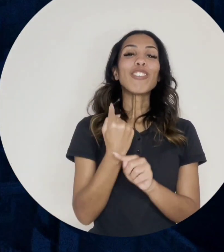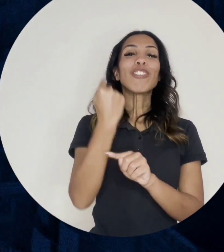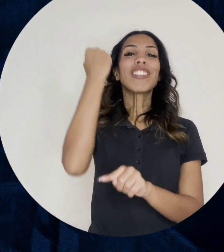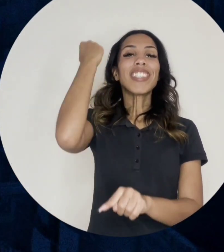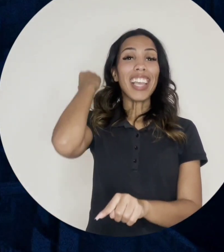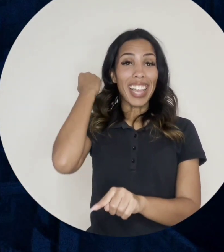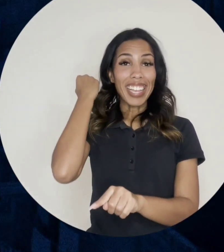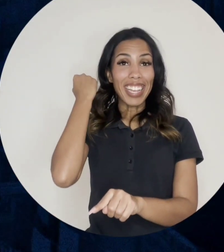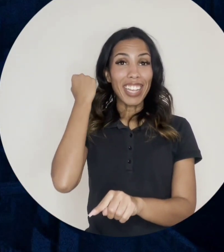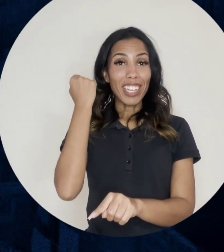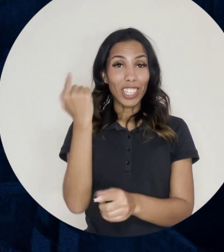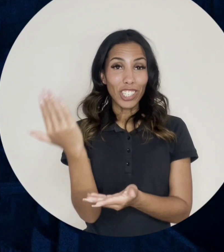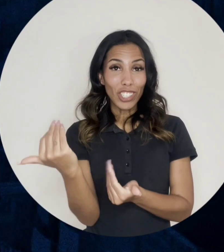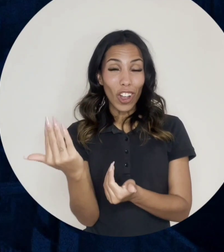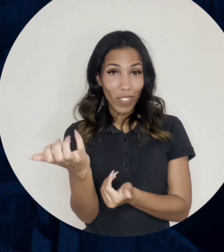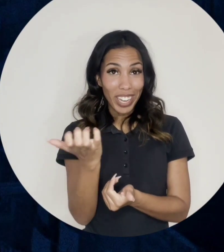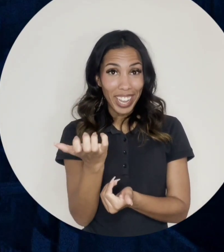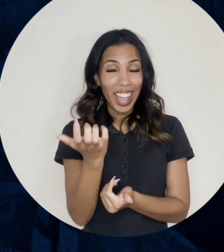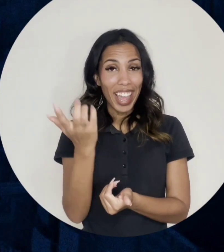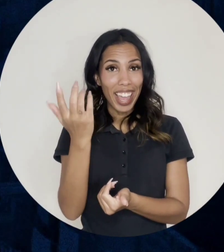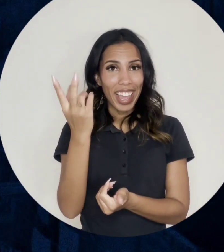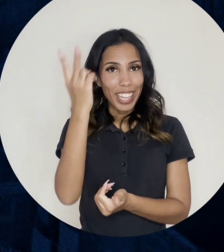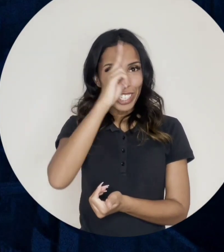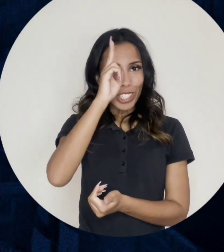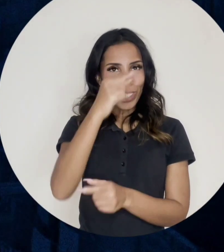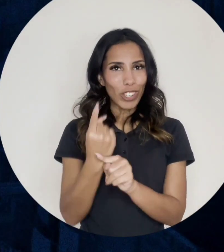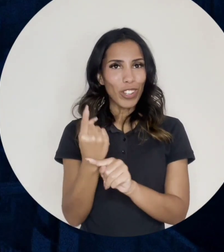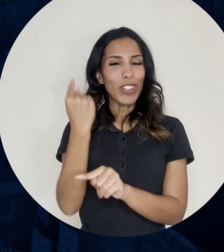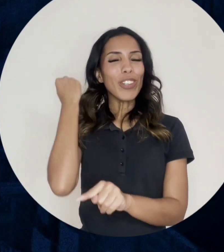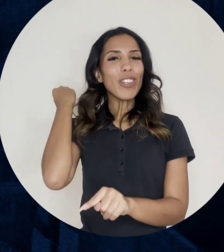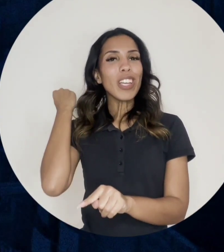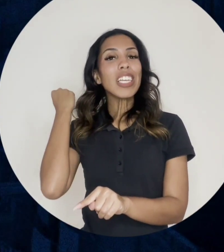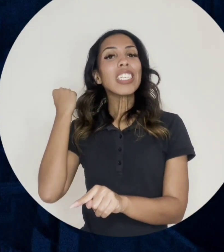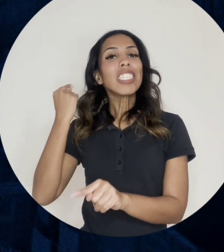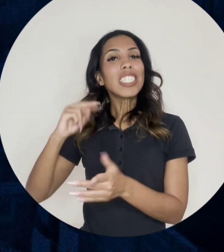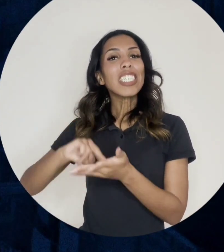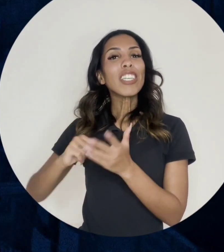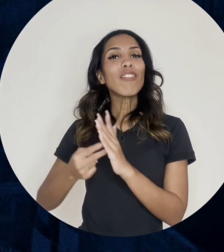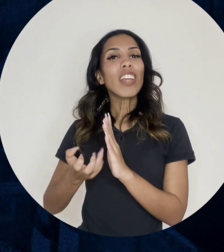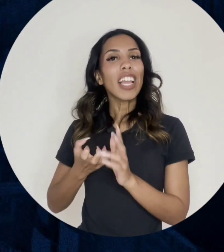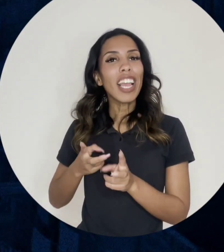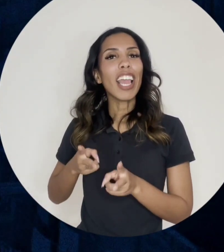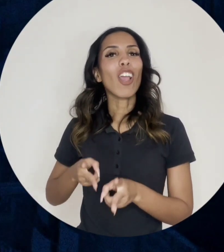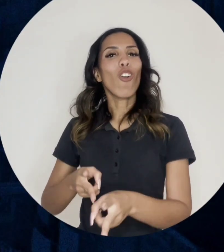querem saber da história passada, é porque quer dar continuidade.